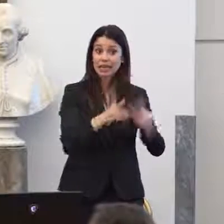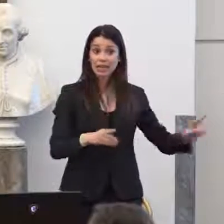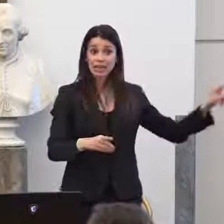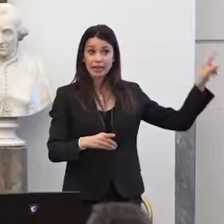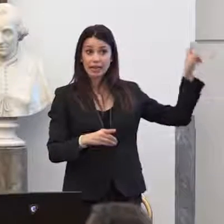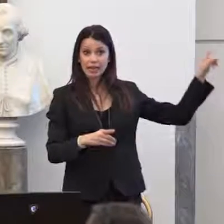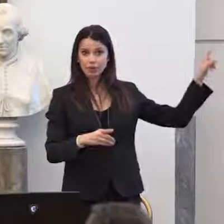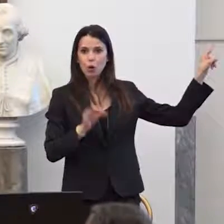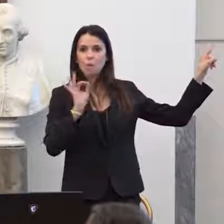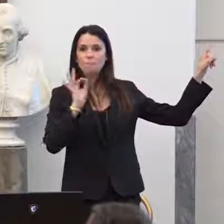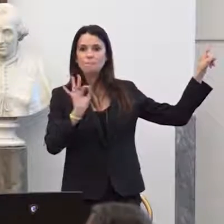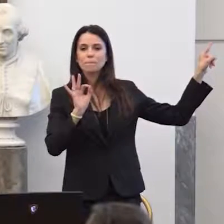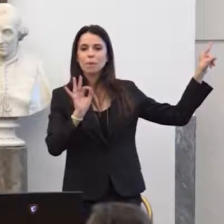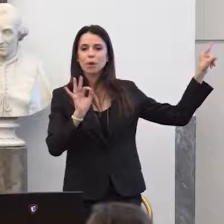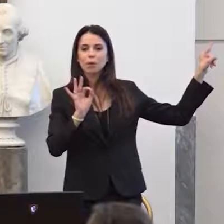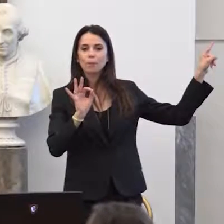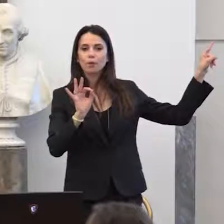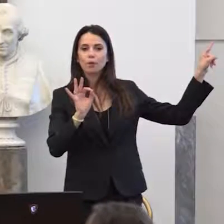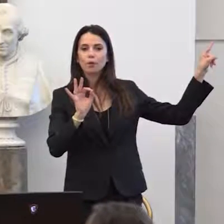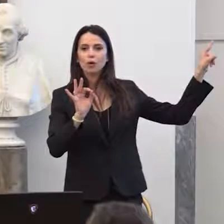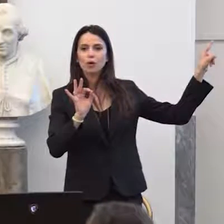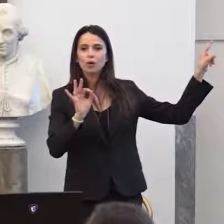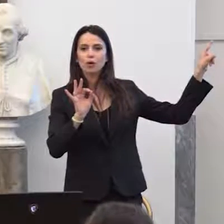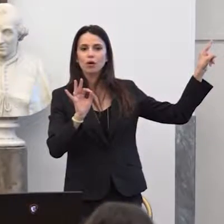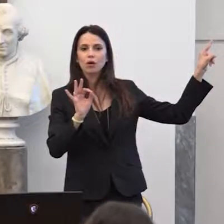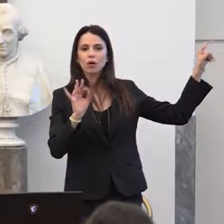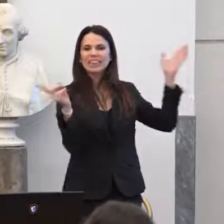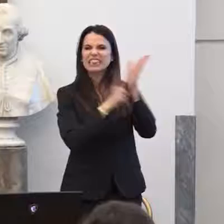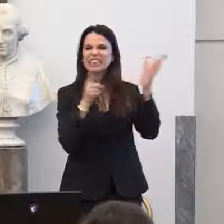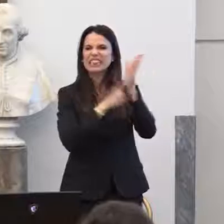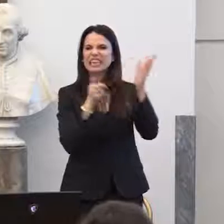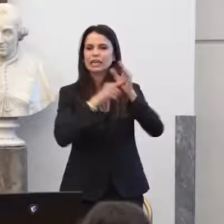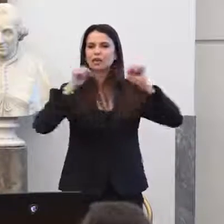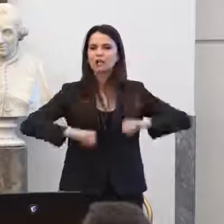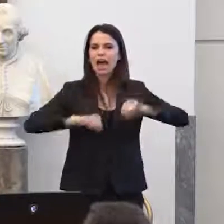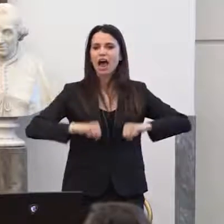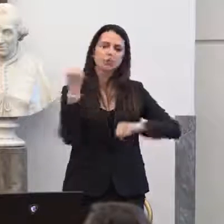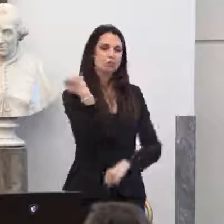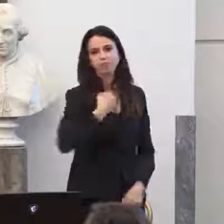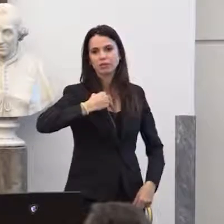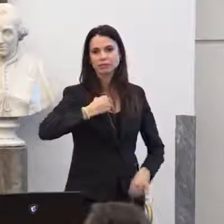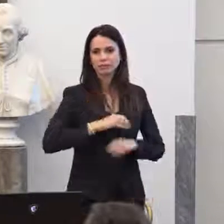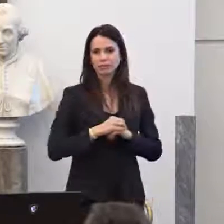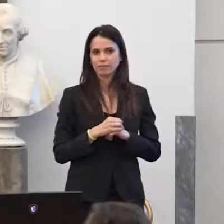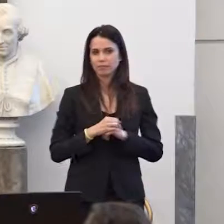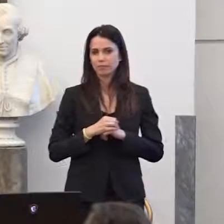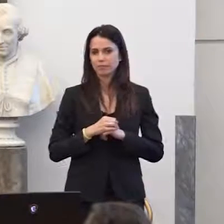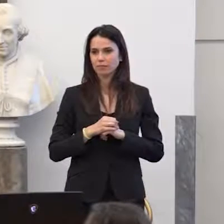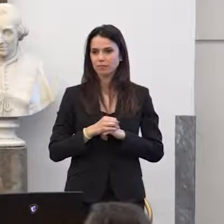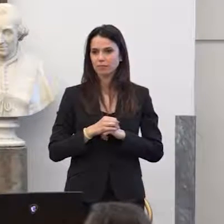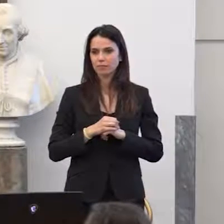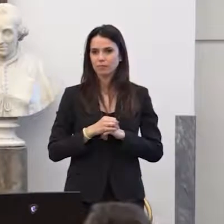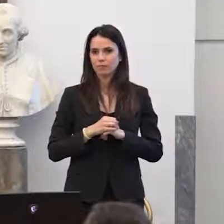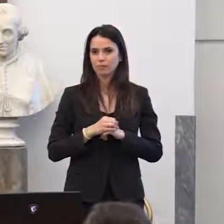una ingiustificata compressione del diritto alla salute, e ha anche aggiunto una cosa importante secondo me, cioè anche ha detto